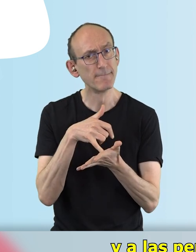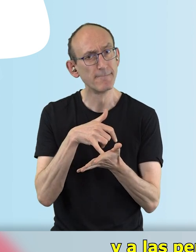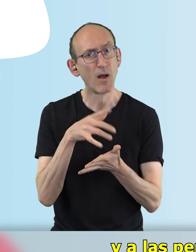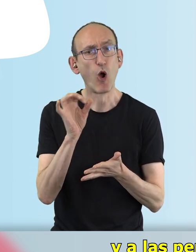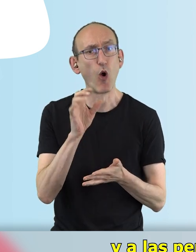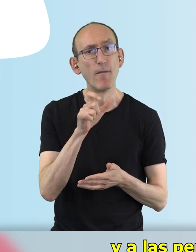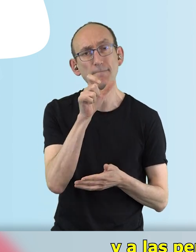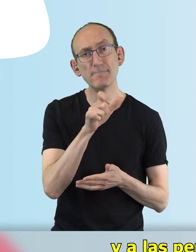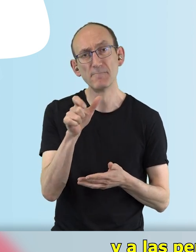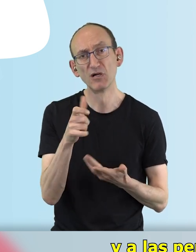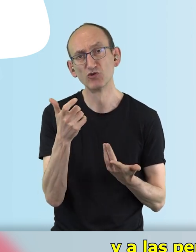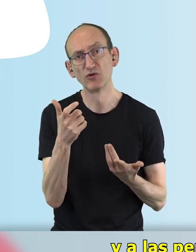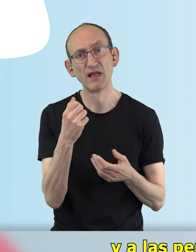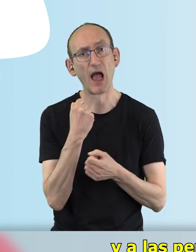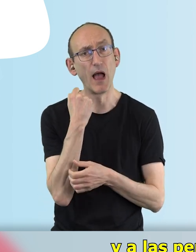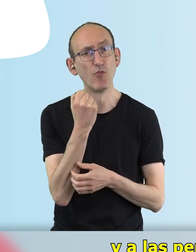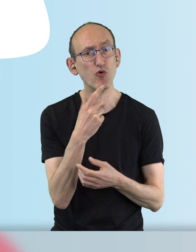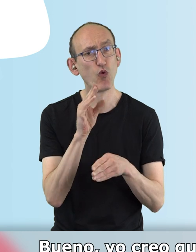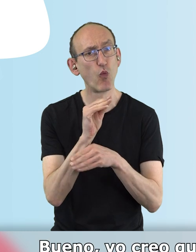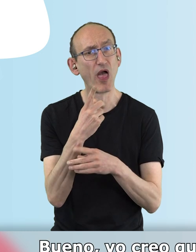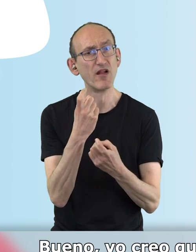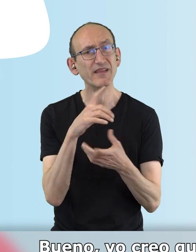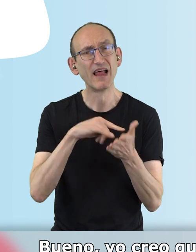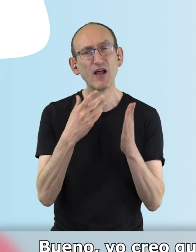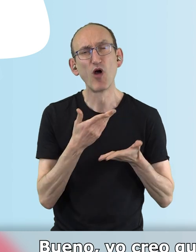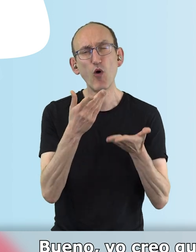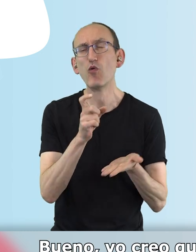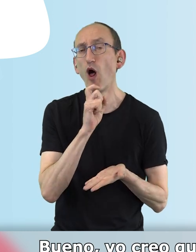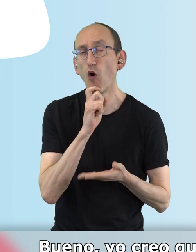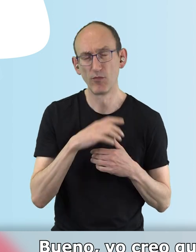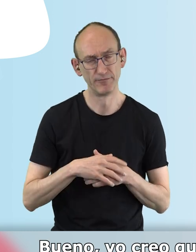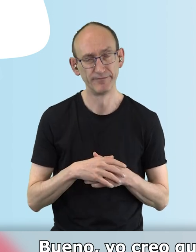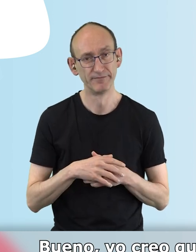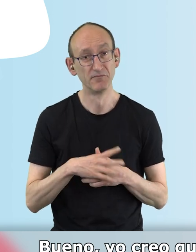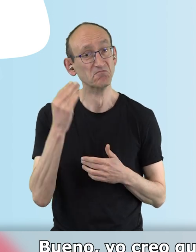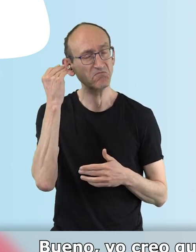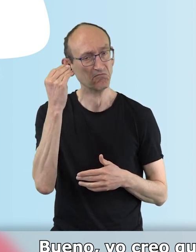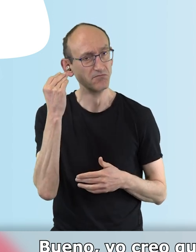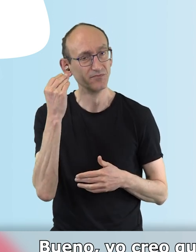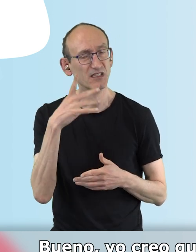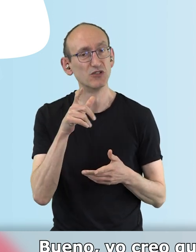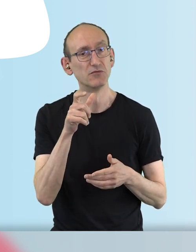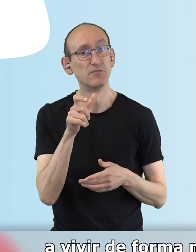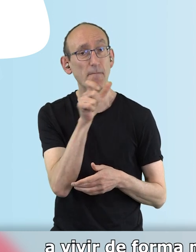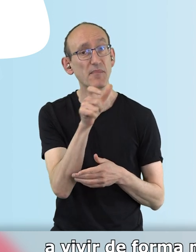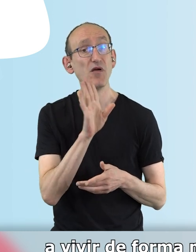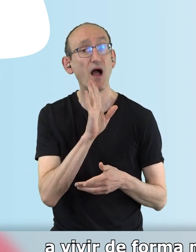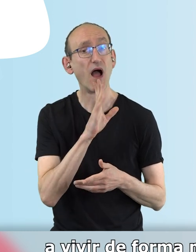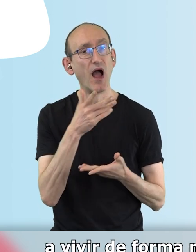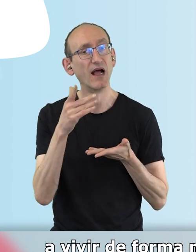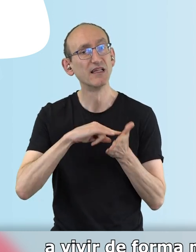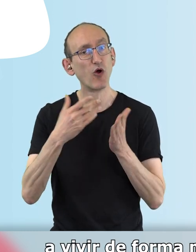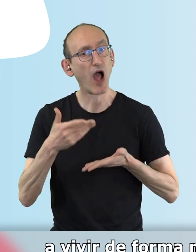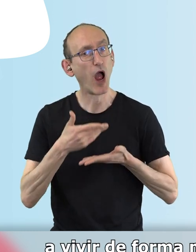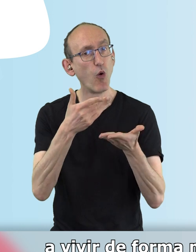fragilidad y a las personas que necesitan apoyos y cuidados? Bueno, pues yo creo que la tecnología puede ayudar a estas personas a vivir